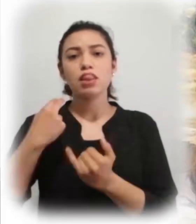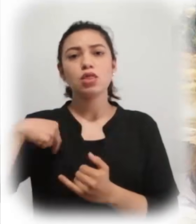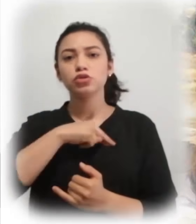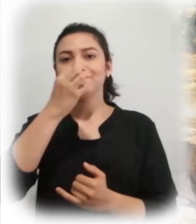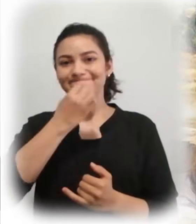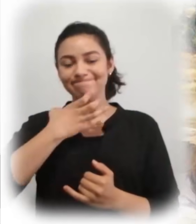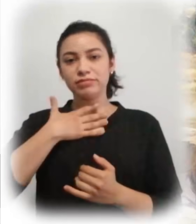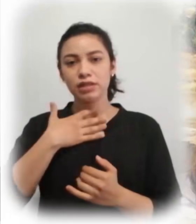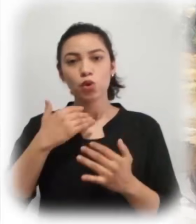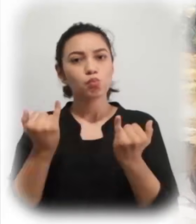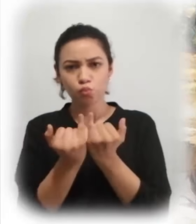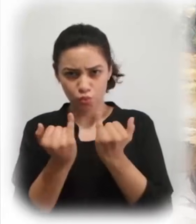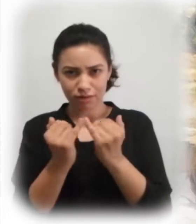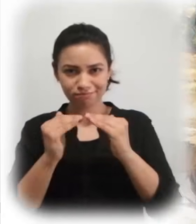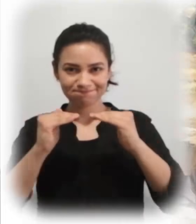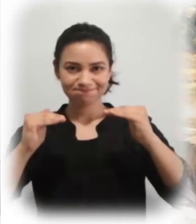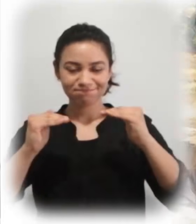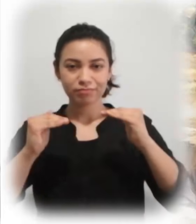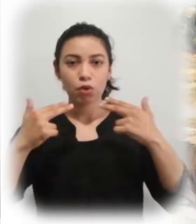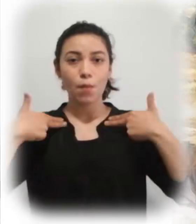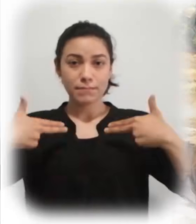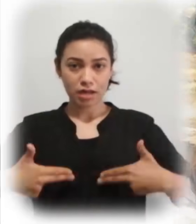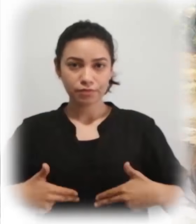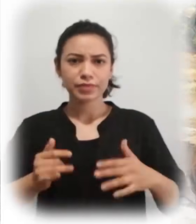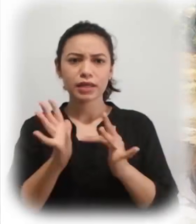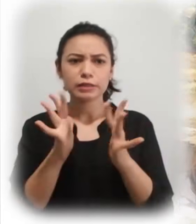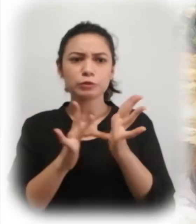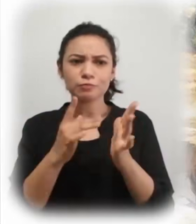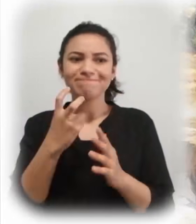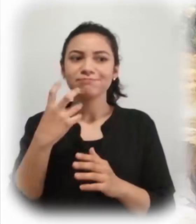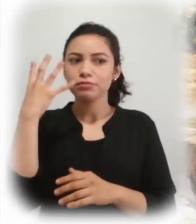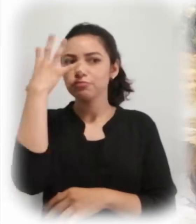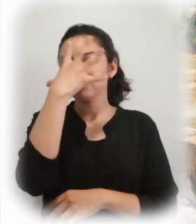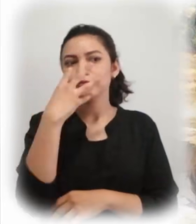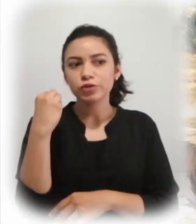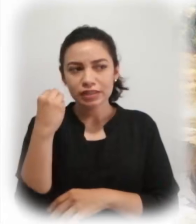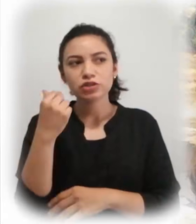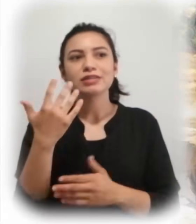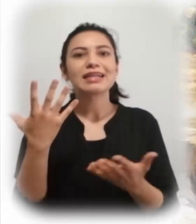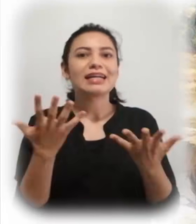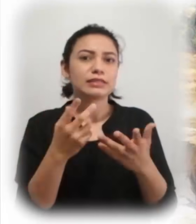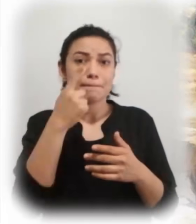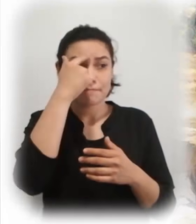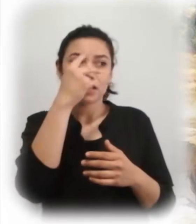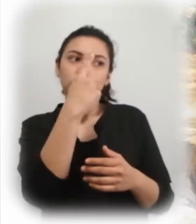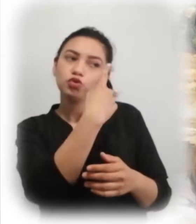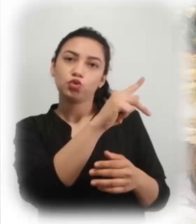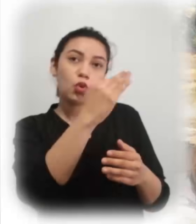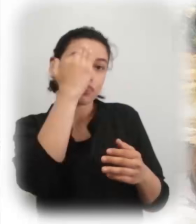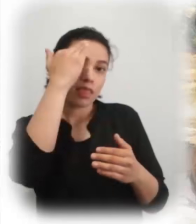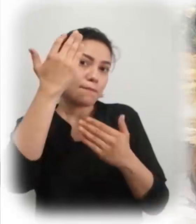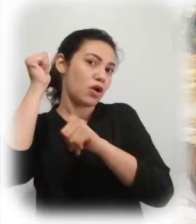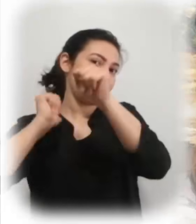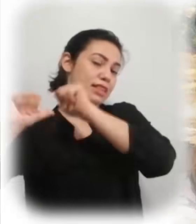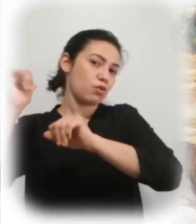Jesús utiliza una figura muy bella para su tiempo y muy lejana para nuestros tiempos. Y sin embargo, la realidad